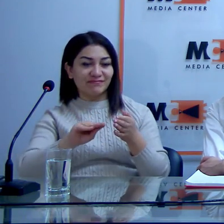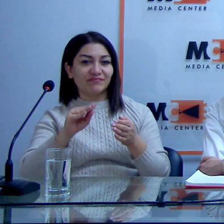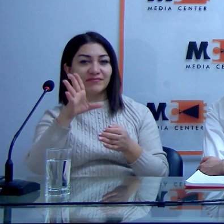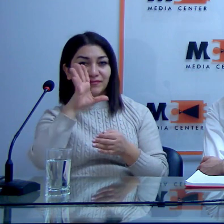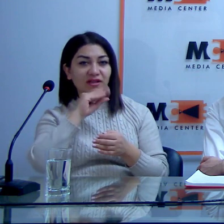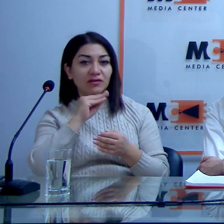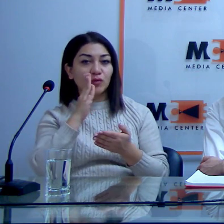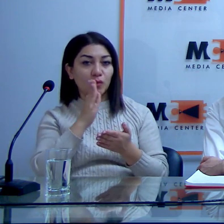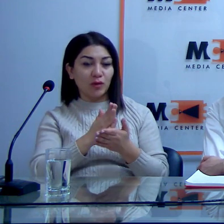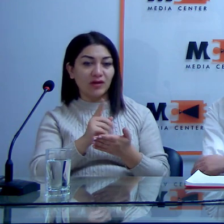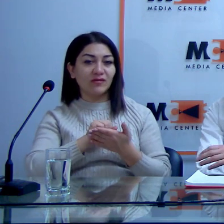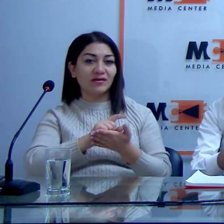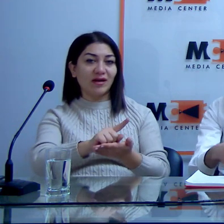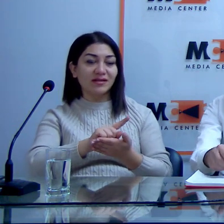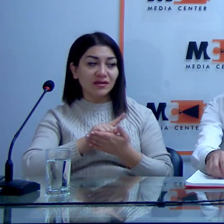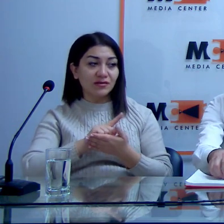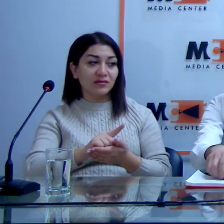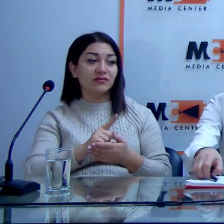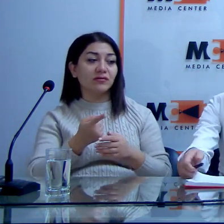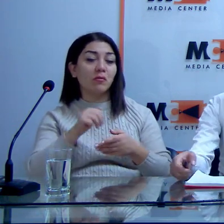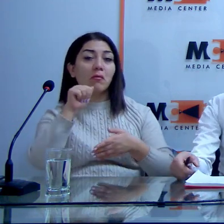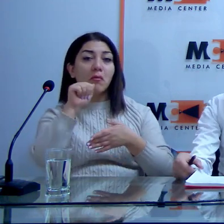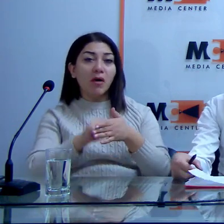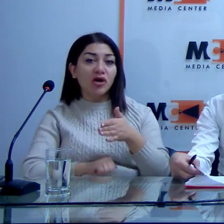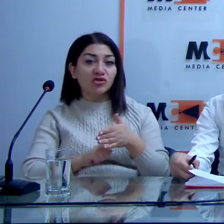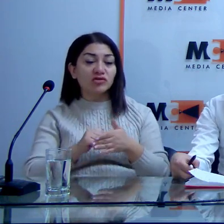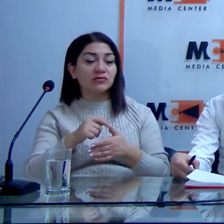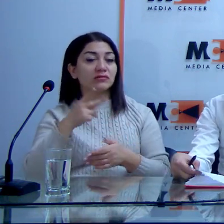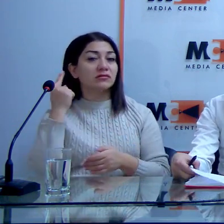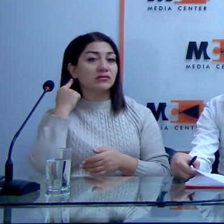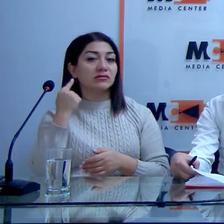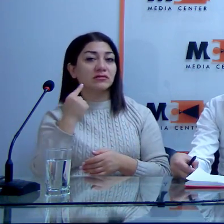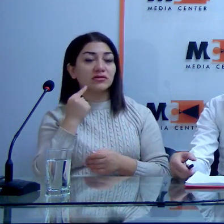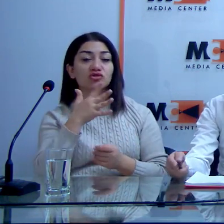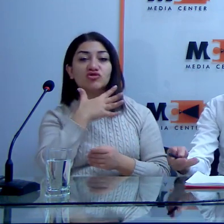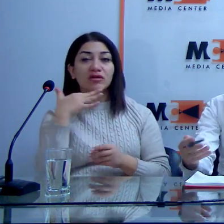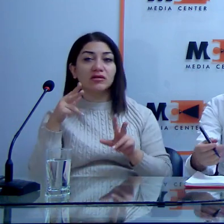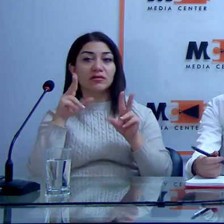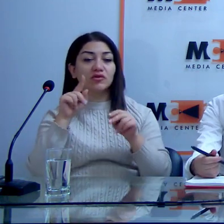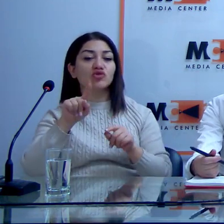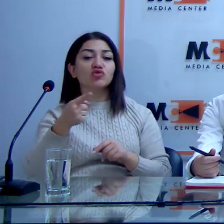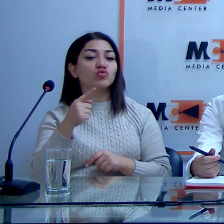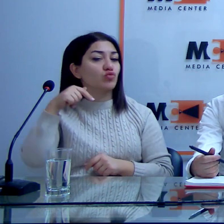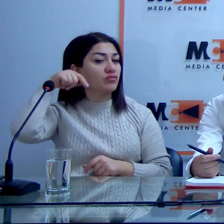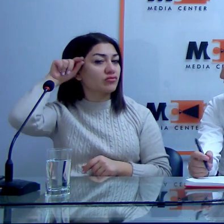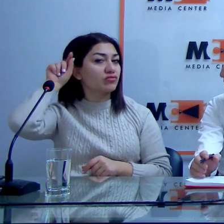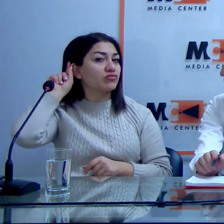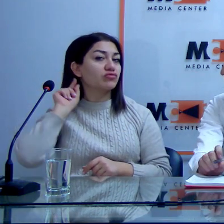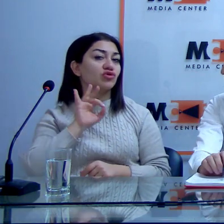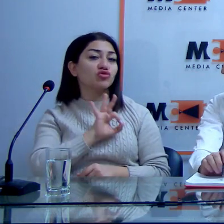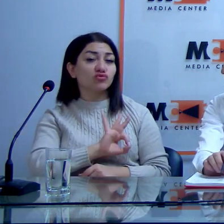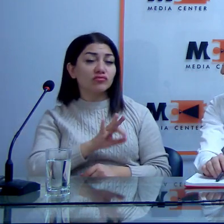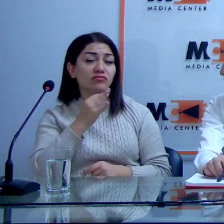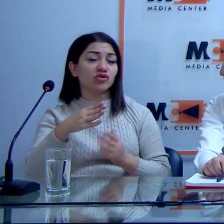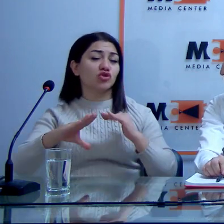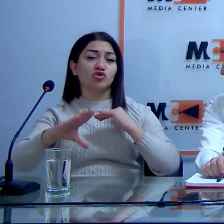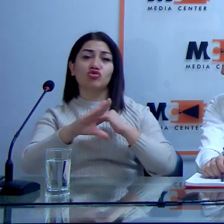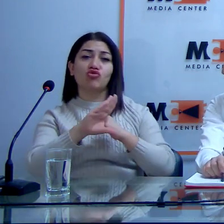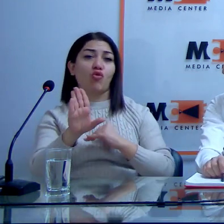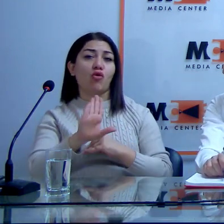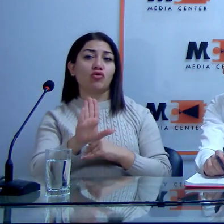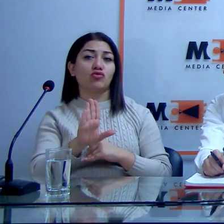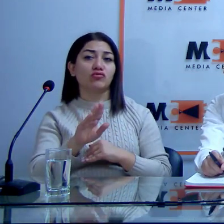մեր հարցազրուցավարները, եւ որպես պատճառներ ԼԽՈ անձինք նշում էին, որ սարքը ոչնչով չի օգնում, ավելի